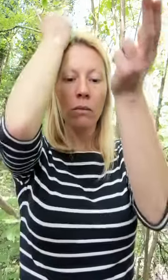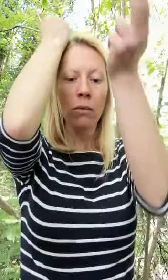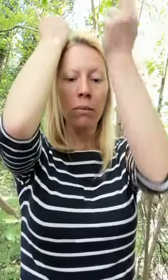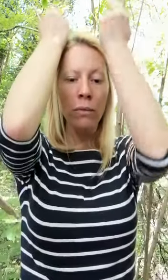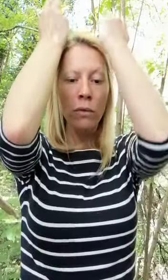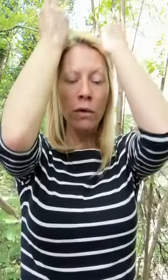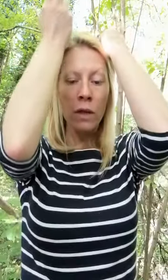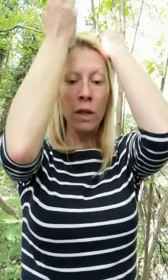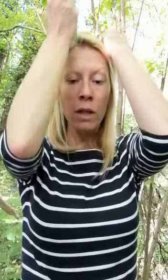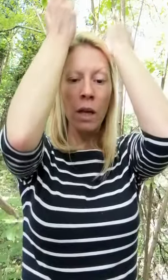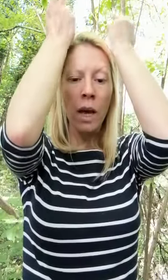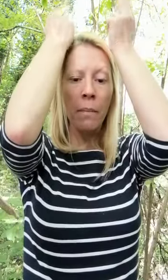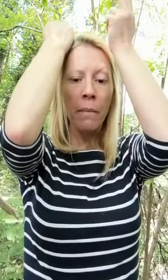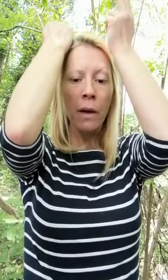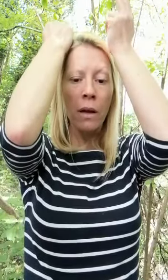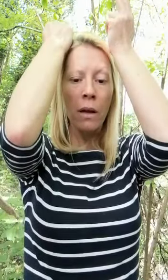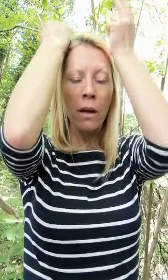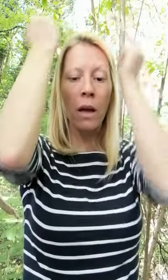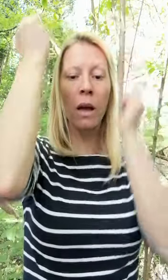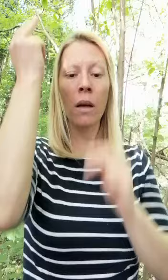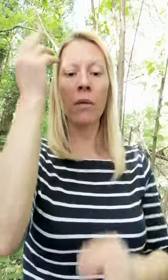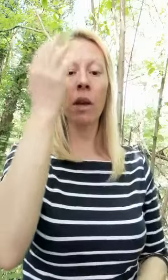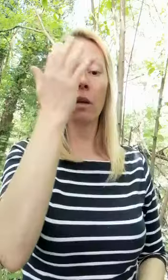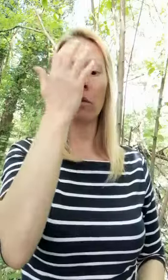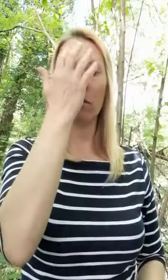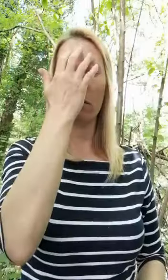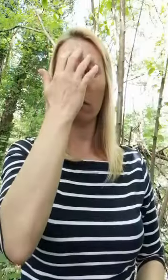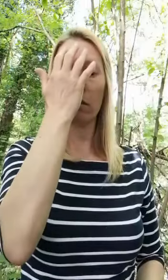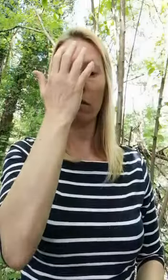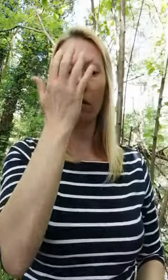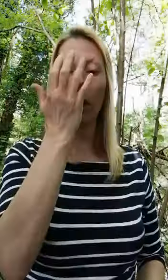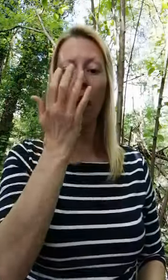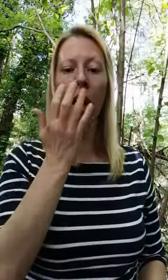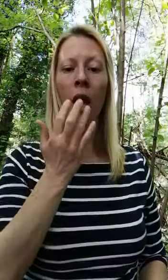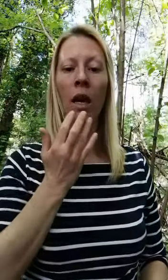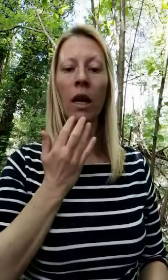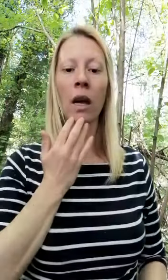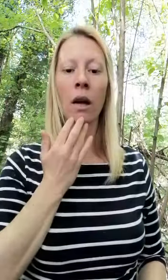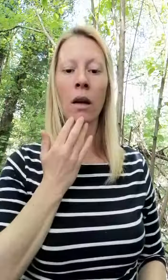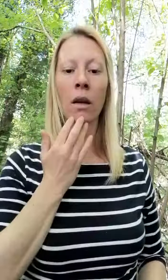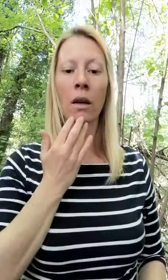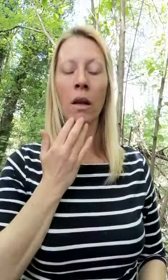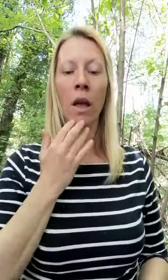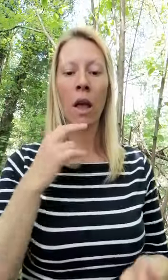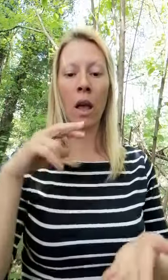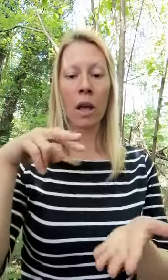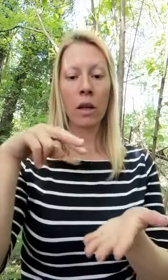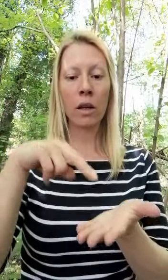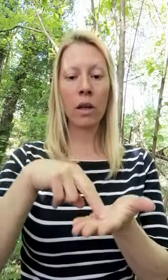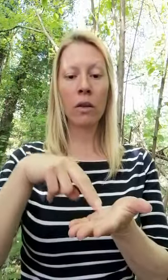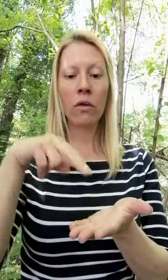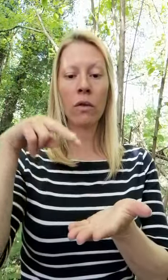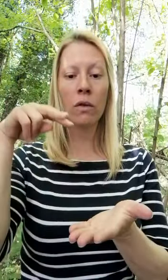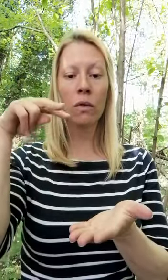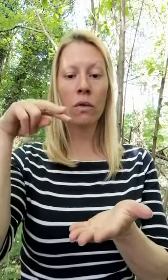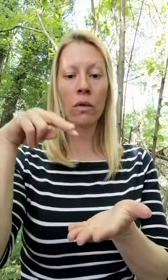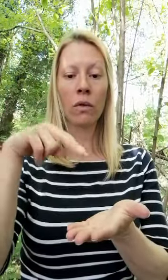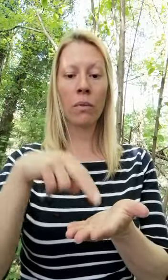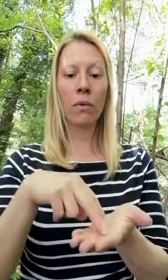mon petit lapin a bien du chagrin. Il ne saute